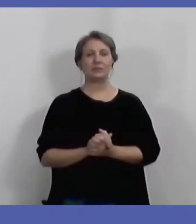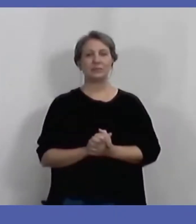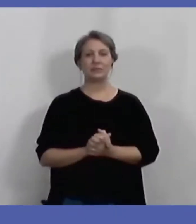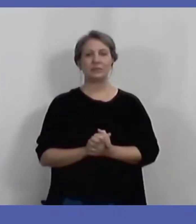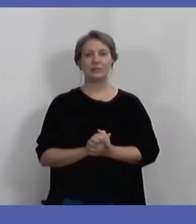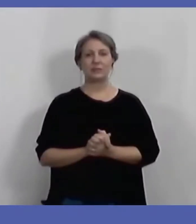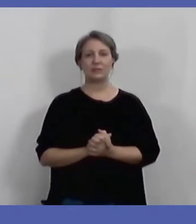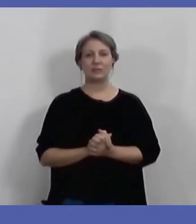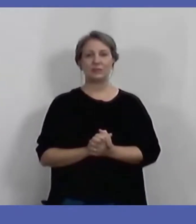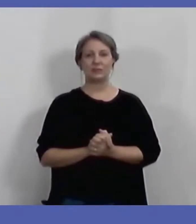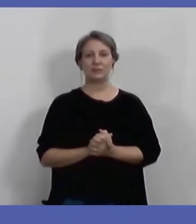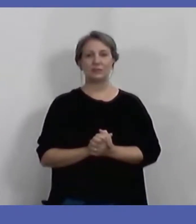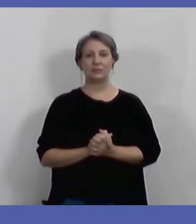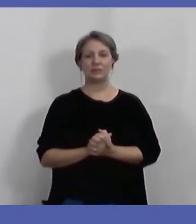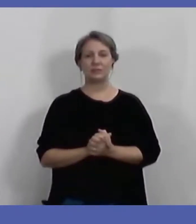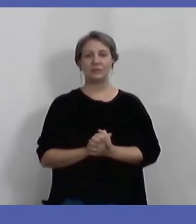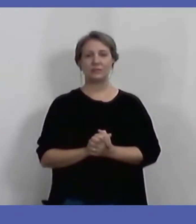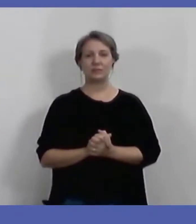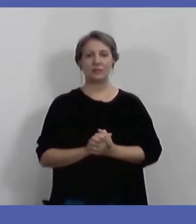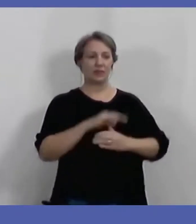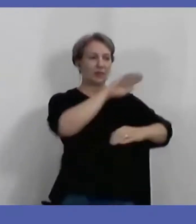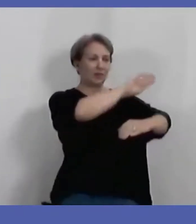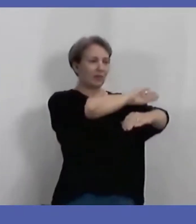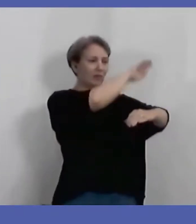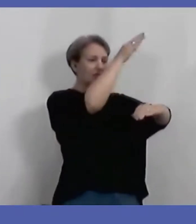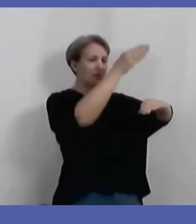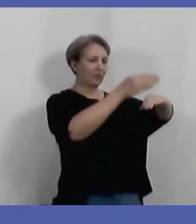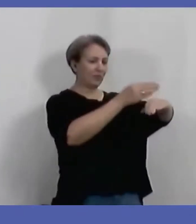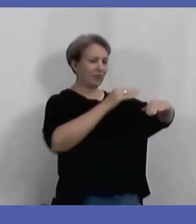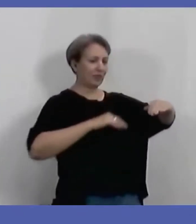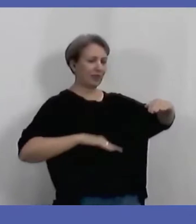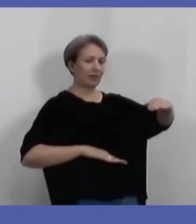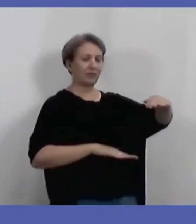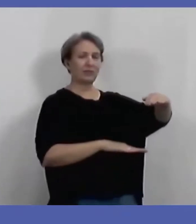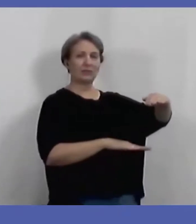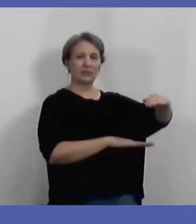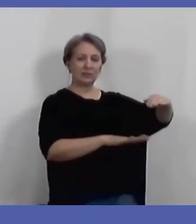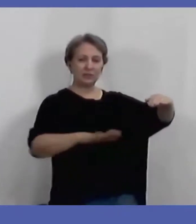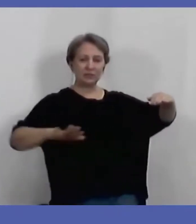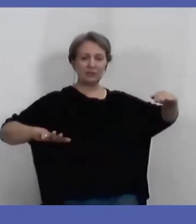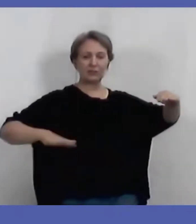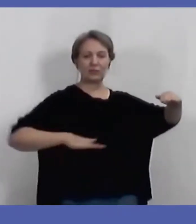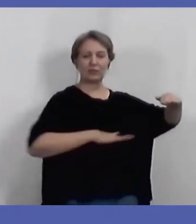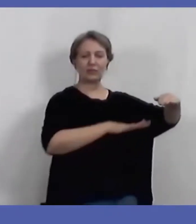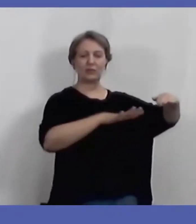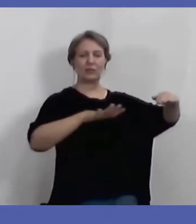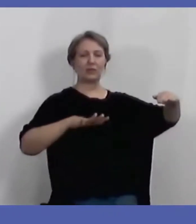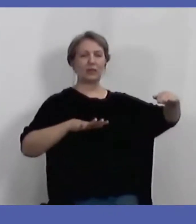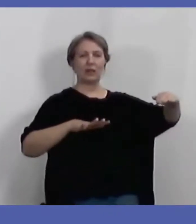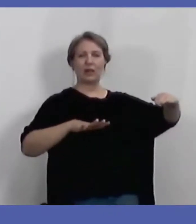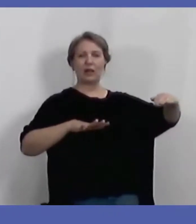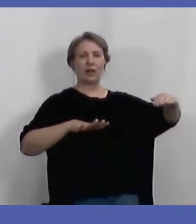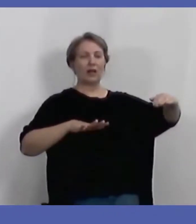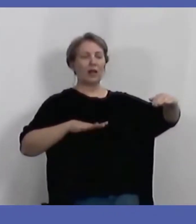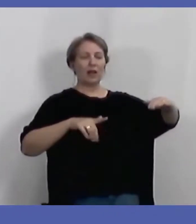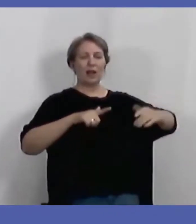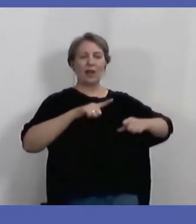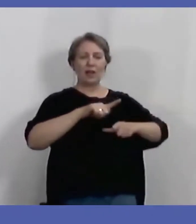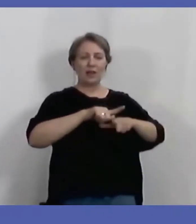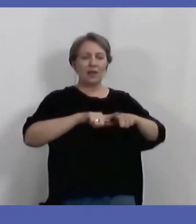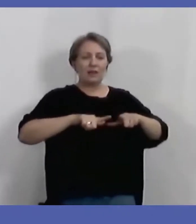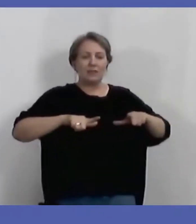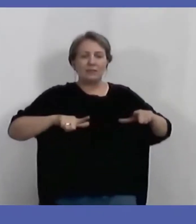sopé do Monte Hermon, naquele lugar límpido, cristalino, sem